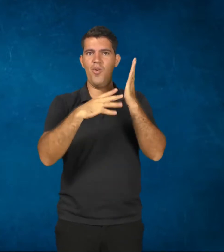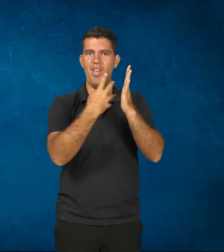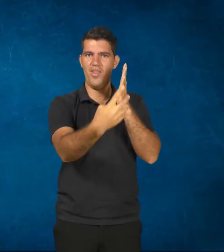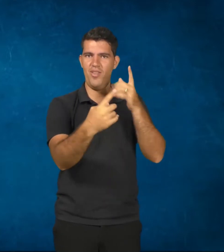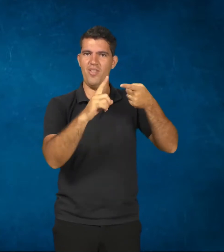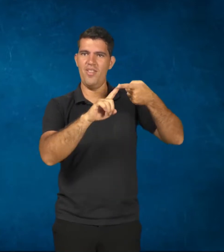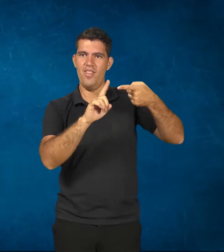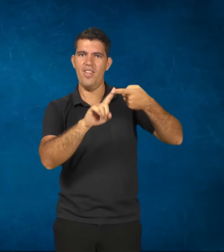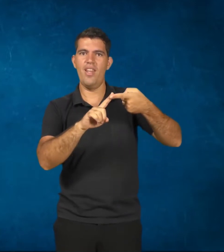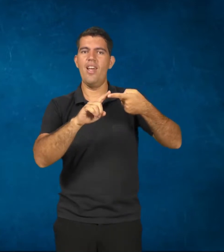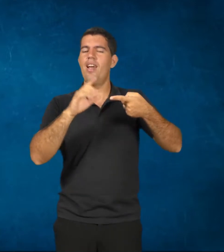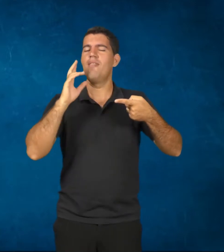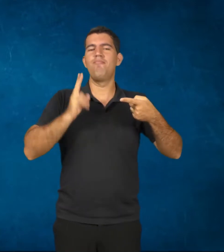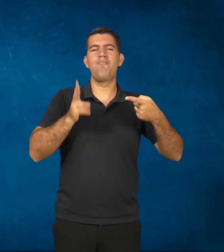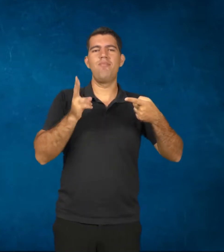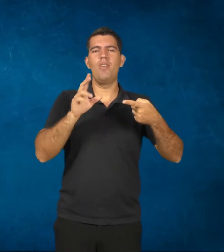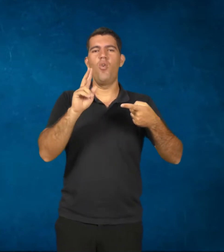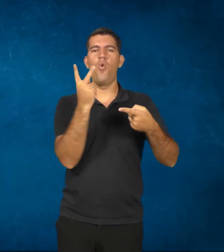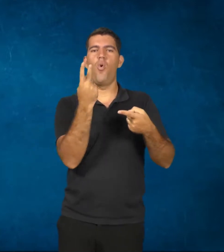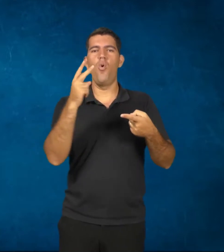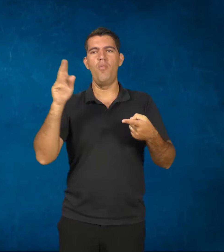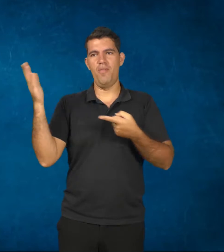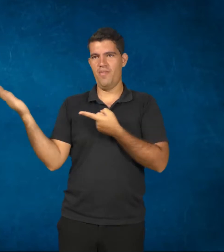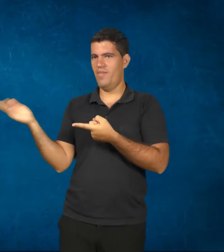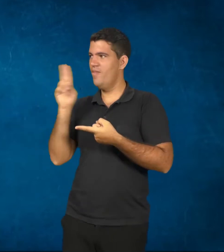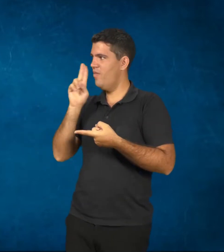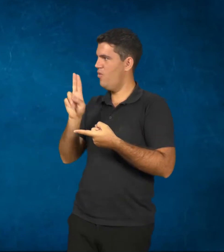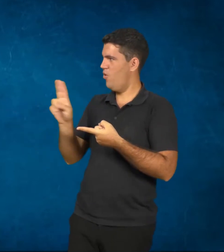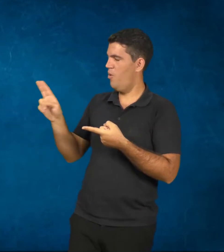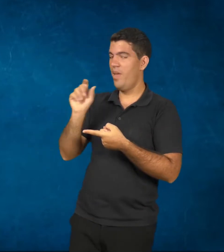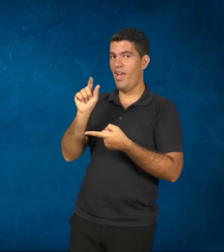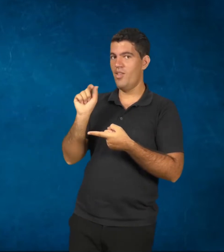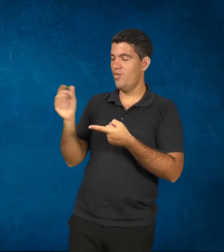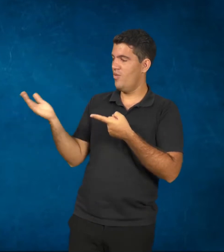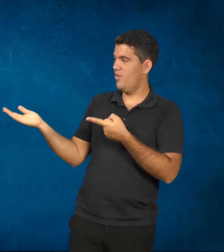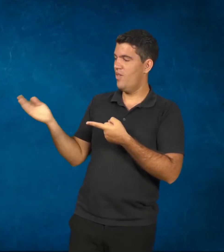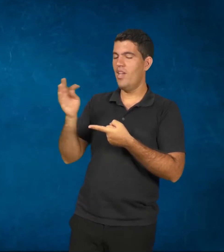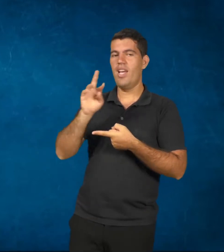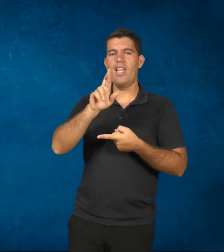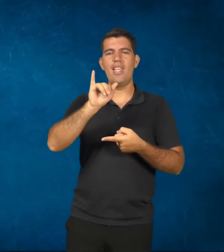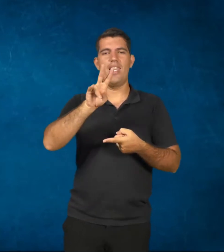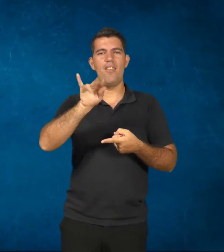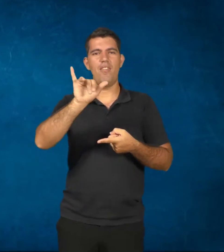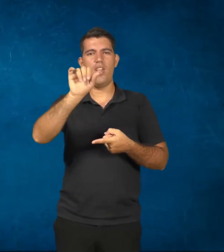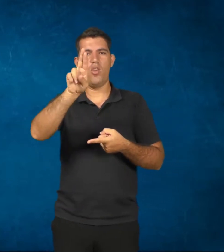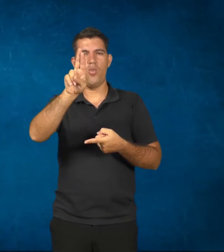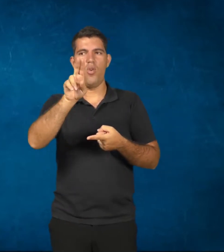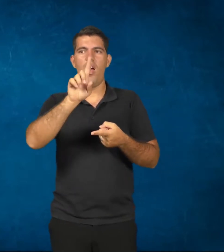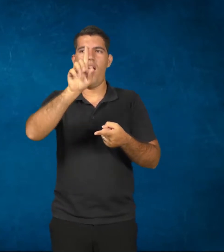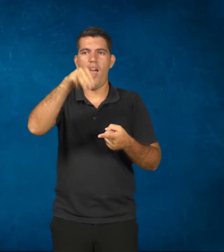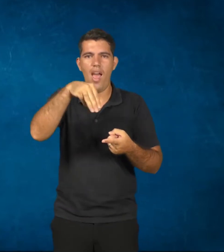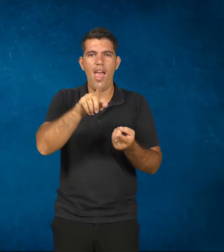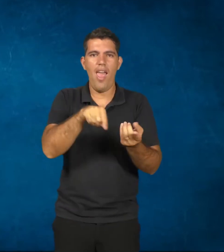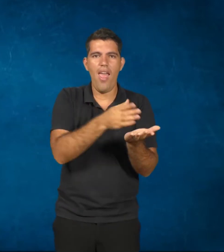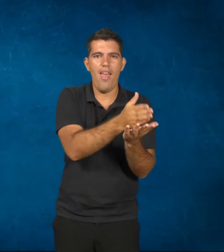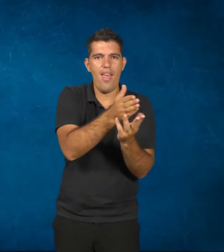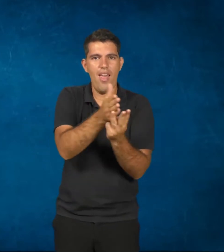O currículo clássico humanista, composto pelo trivium, 3 caminhos ou 3 vias, gramática, retórica